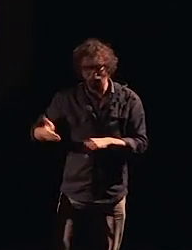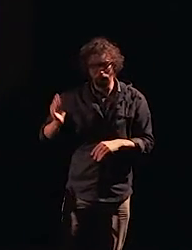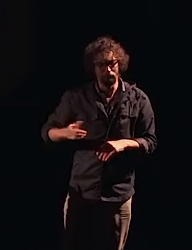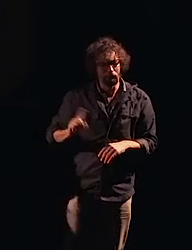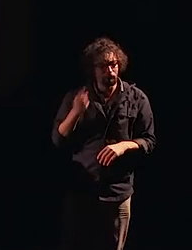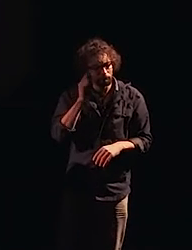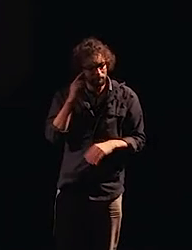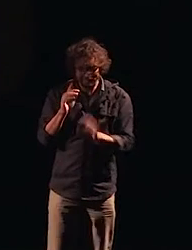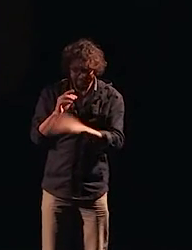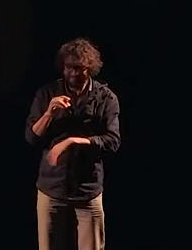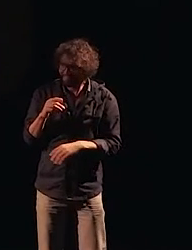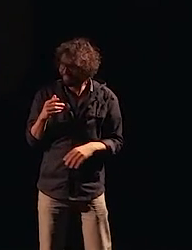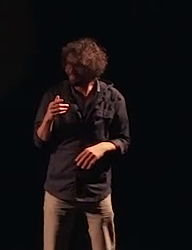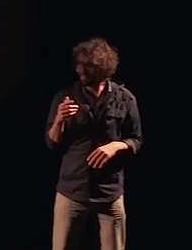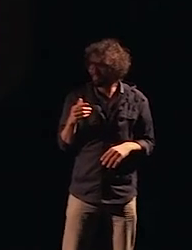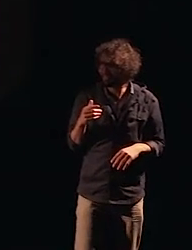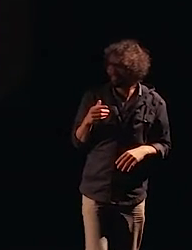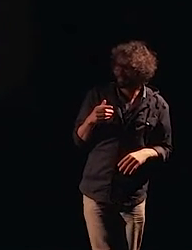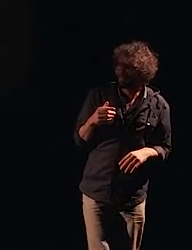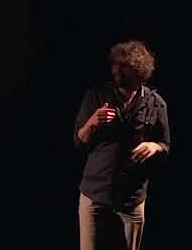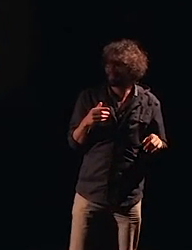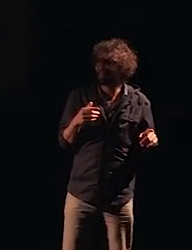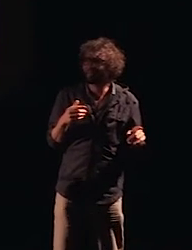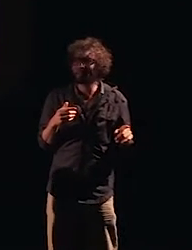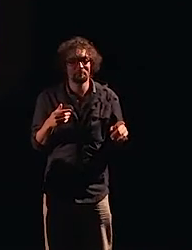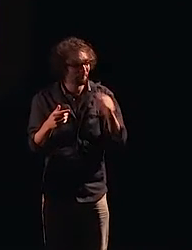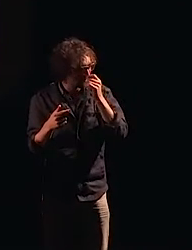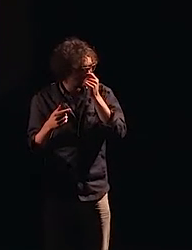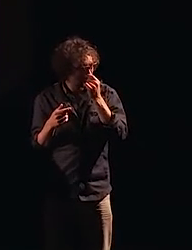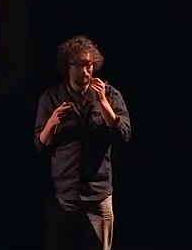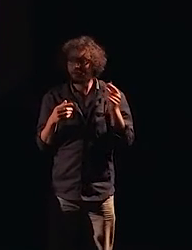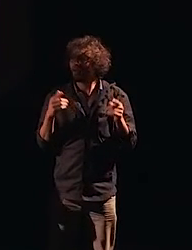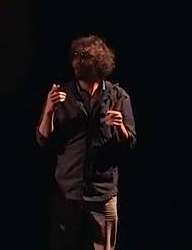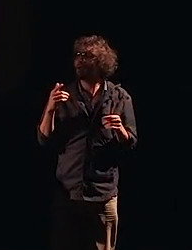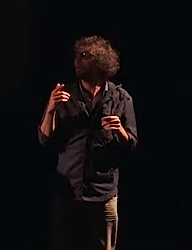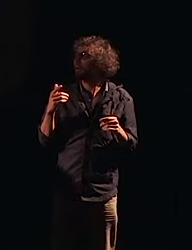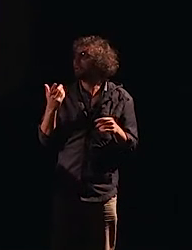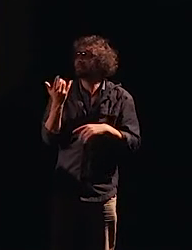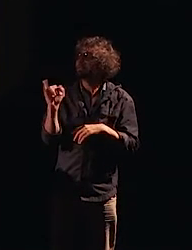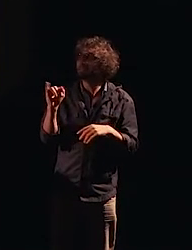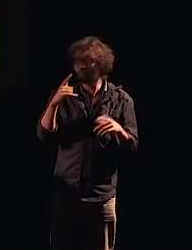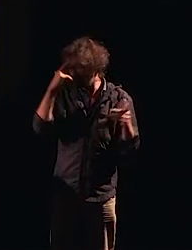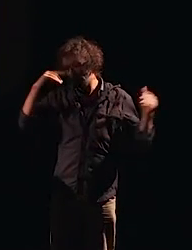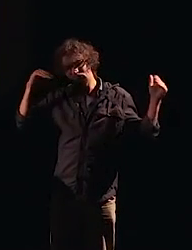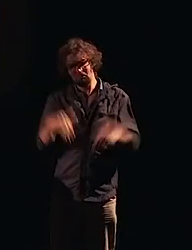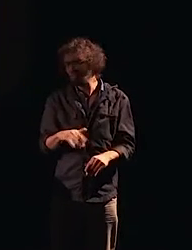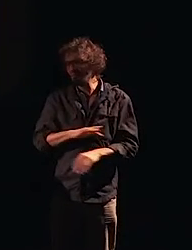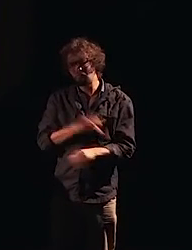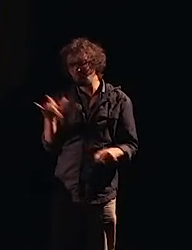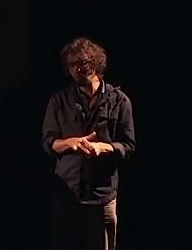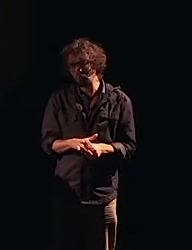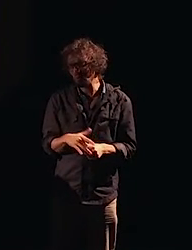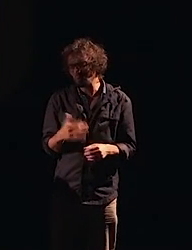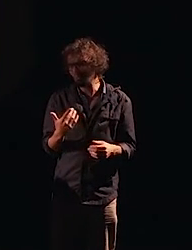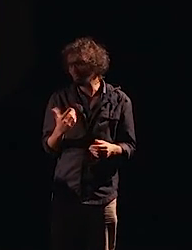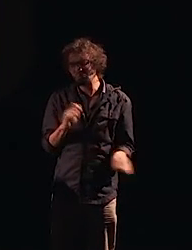alors déjà parce que les messieurs en orange, j'ai dit qu'à la fin on gagne et moi je le crois. Ensuite parce que si on commence à désespérer, on a vraiment fini quoi. Non